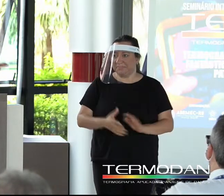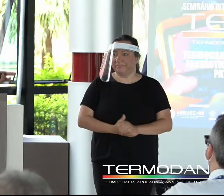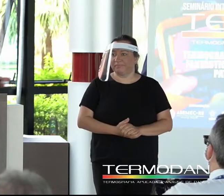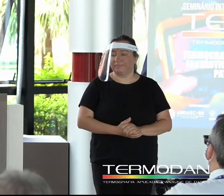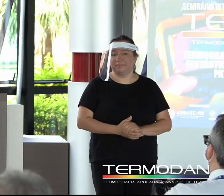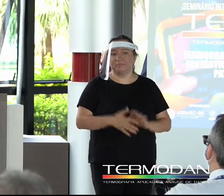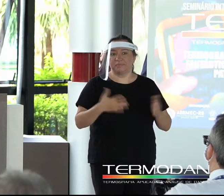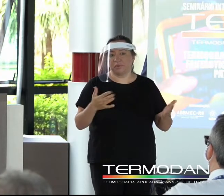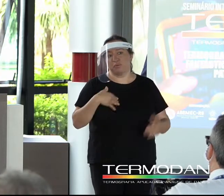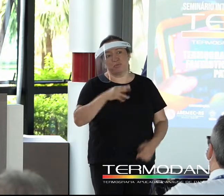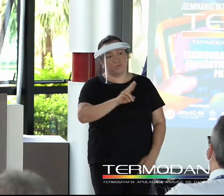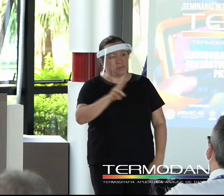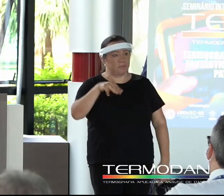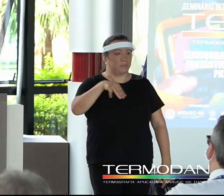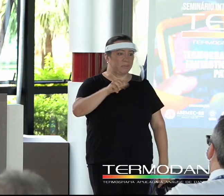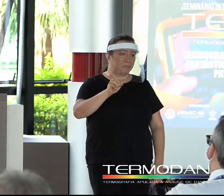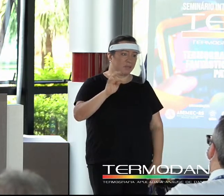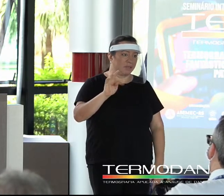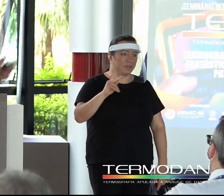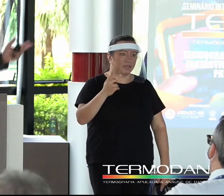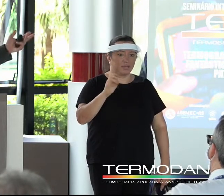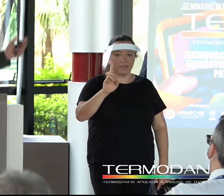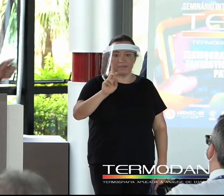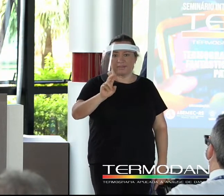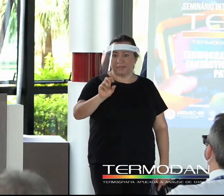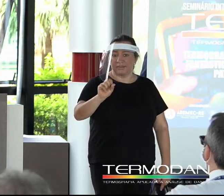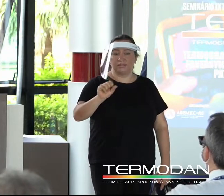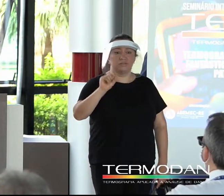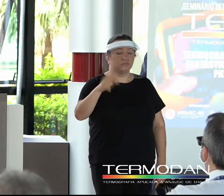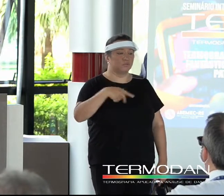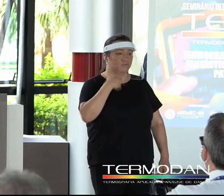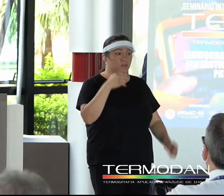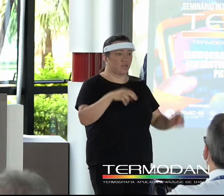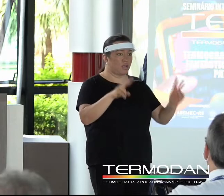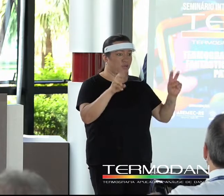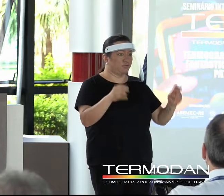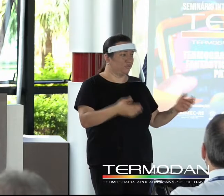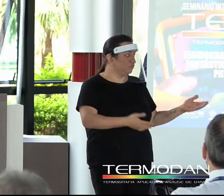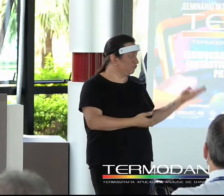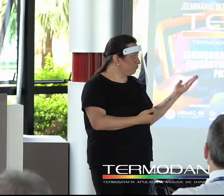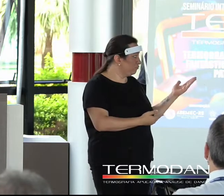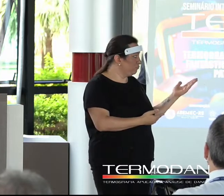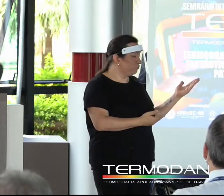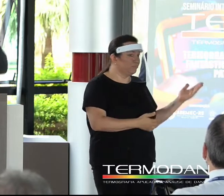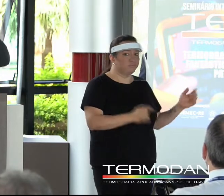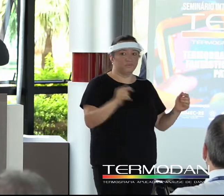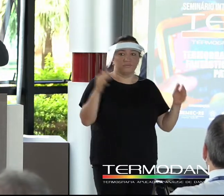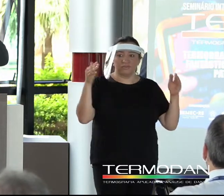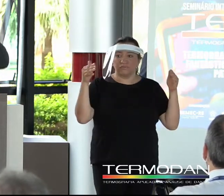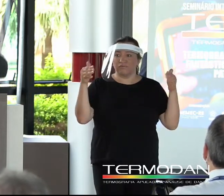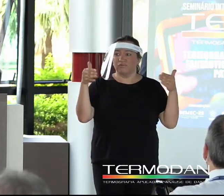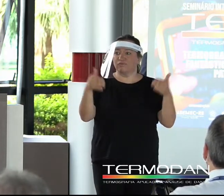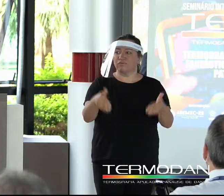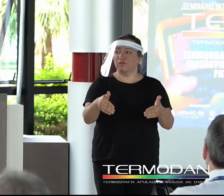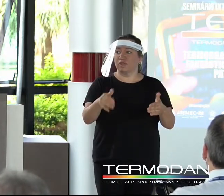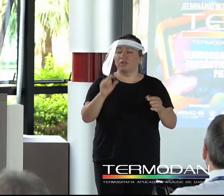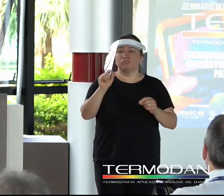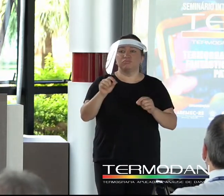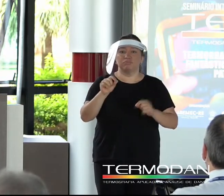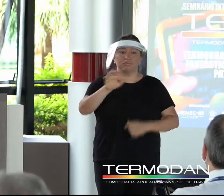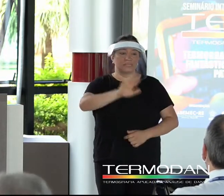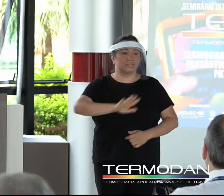Meu nome é Matheus, sou de Brasília e estou aqui para falar sobre esse tema focado então na parte